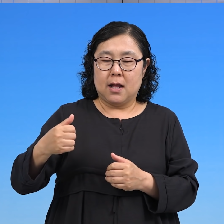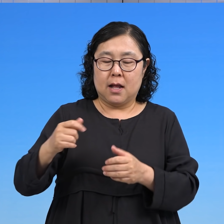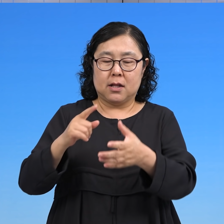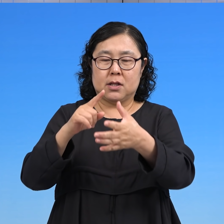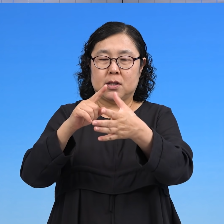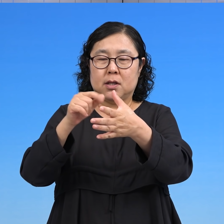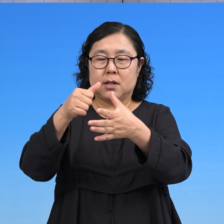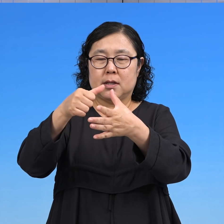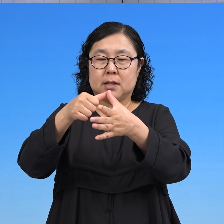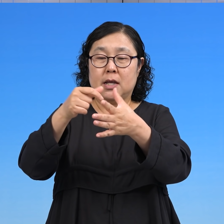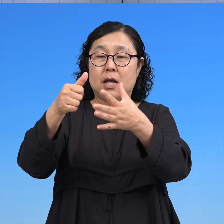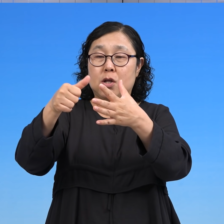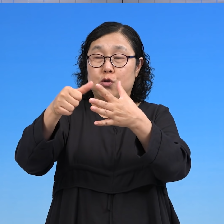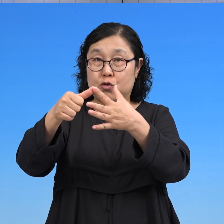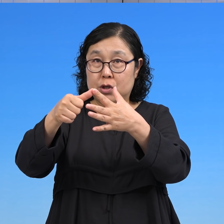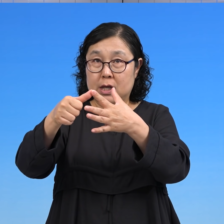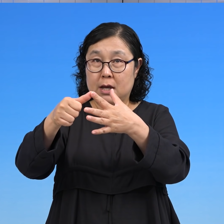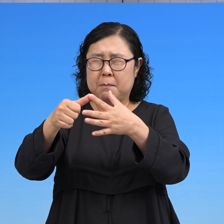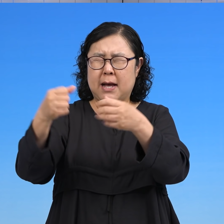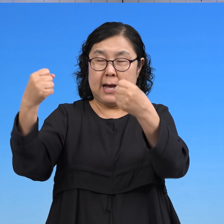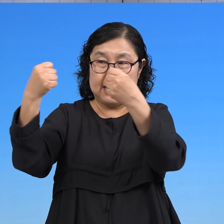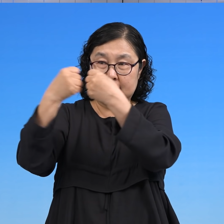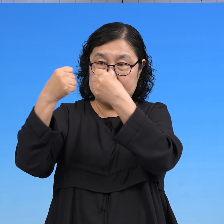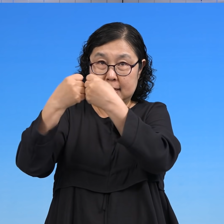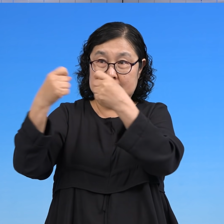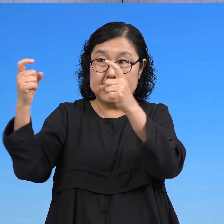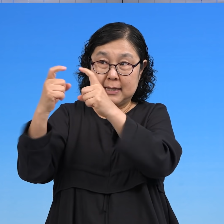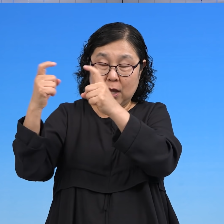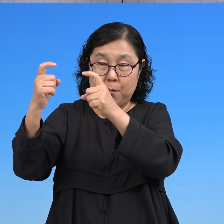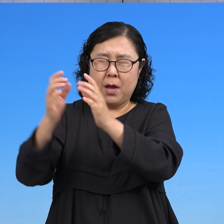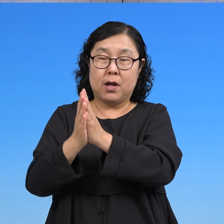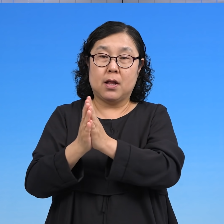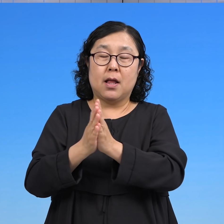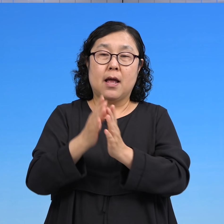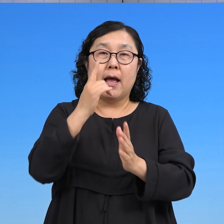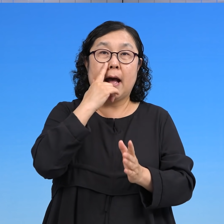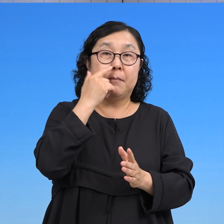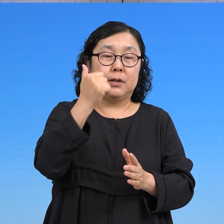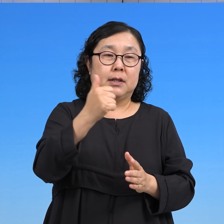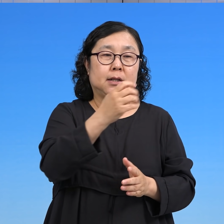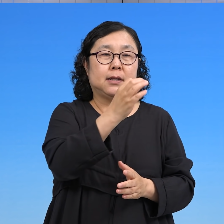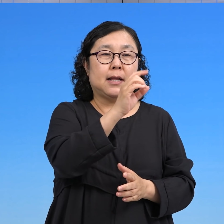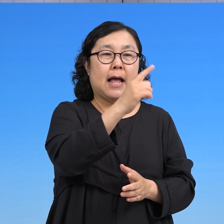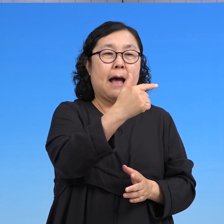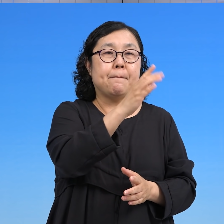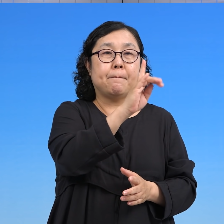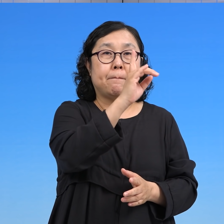그냥 소리 지르면서 말싸움하고 그러면은 아버지는 그냥 안방에서 헛기침만 하셨어요.